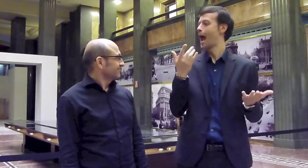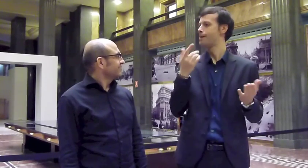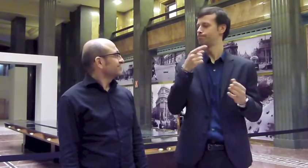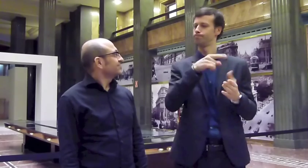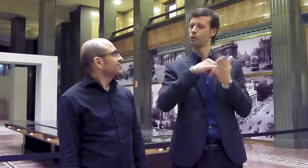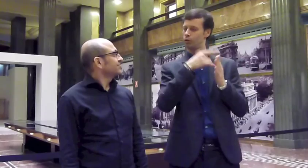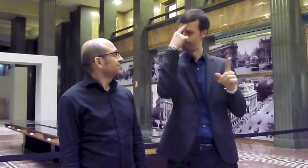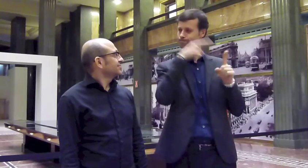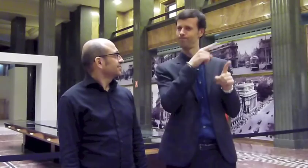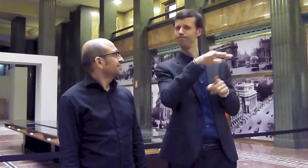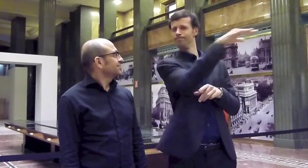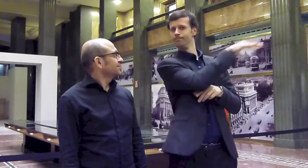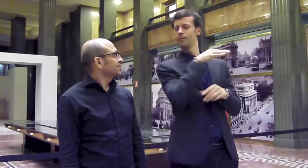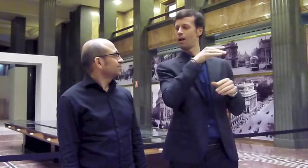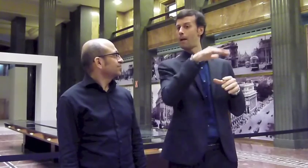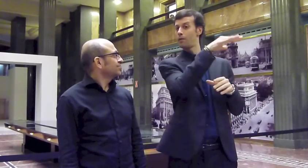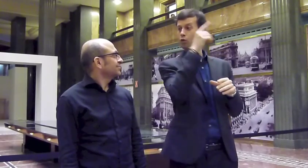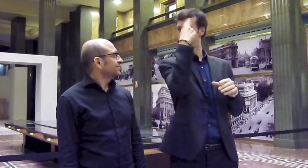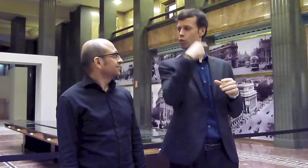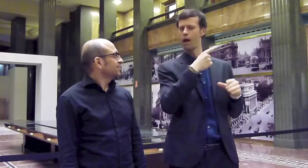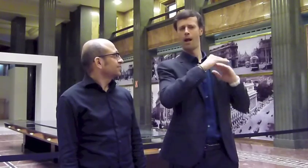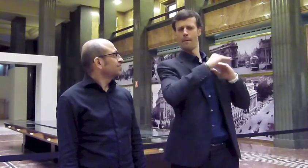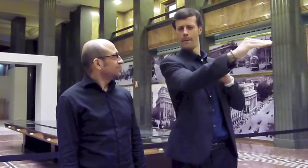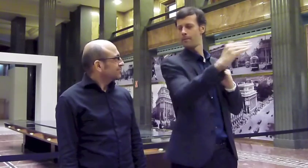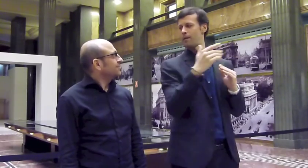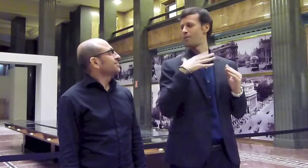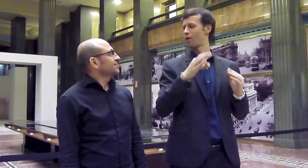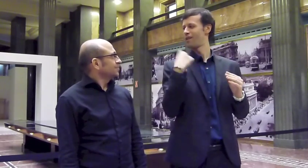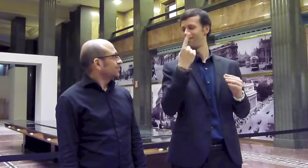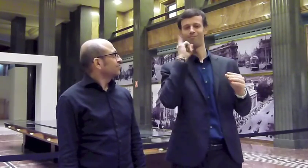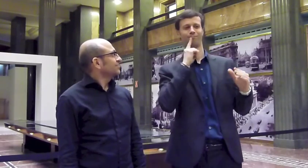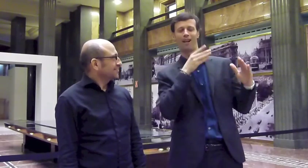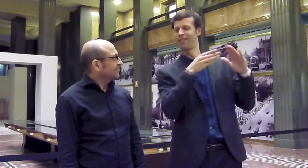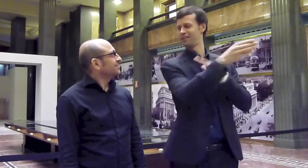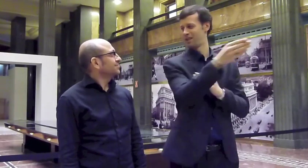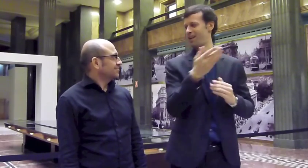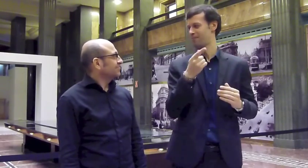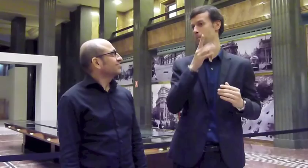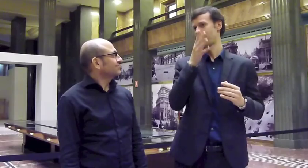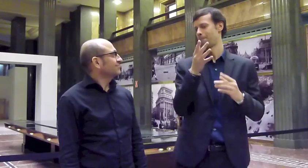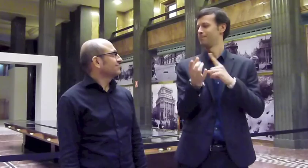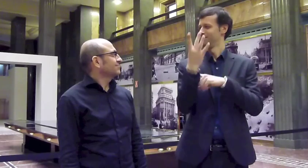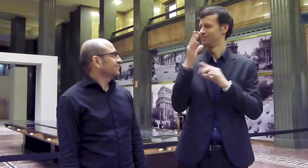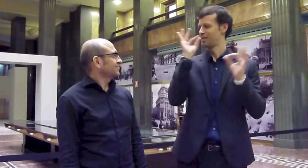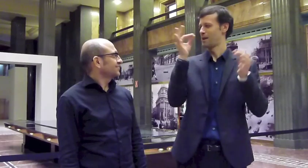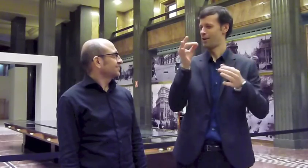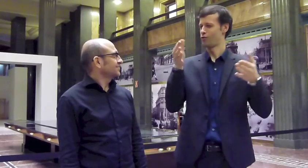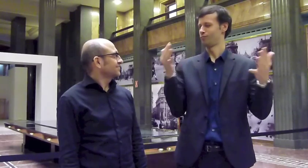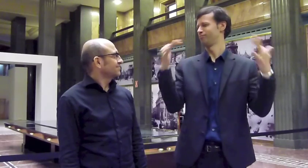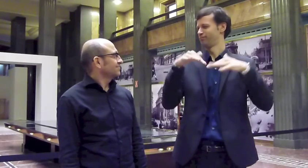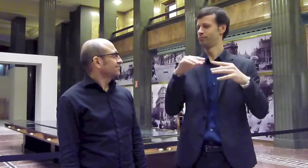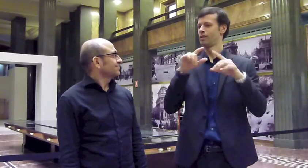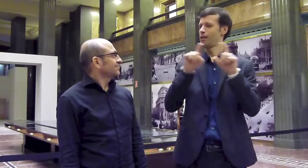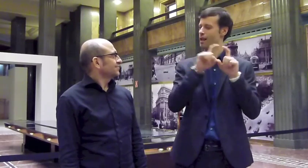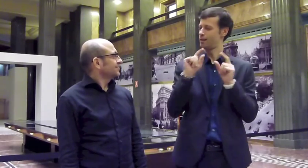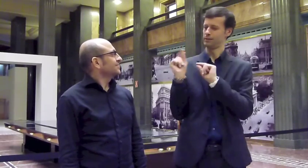100%, ¿verdad? Pues ese mismo ejemplo se puede llevar a cabo en el ámbito cultural. Es importante tener una accesibilidad completa e